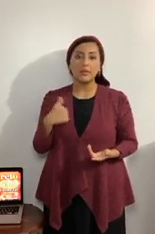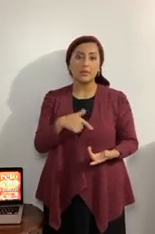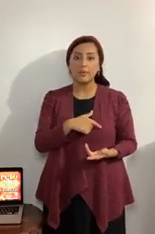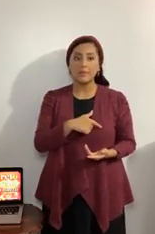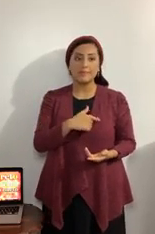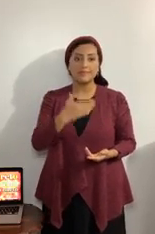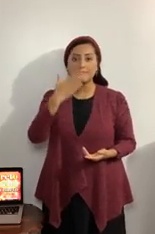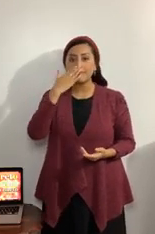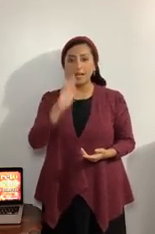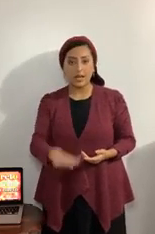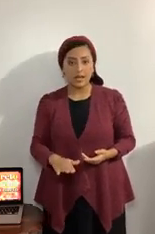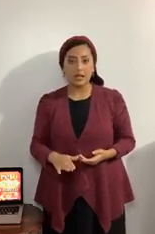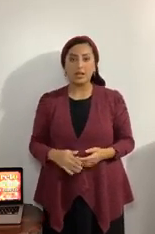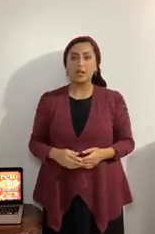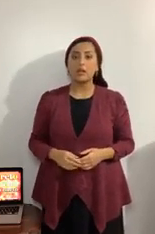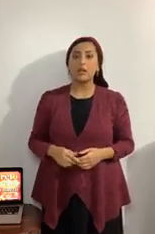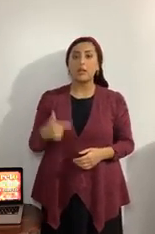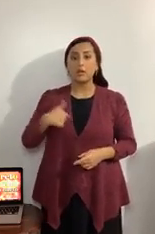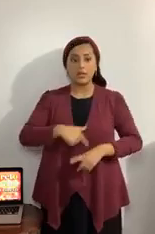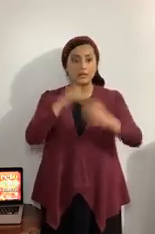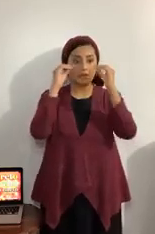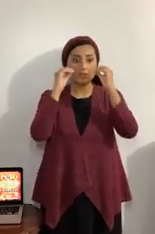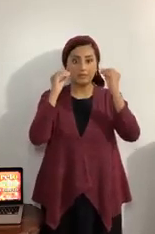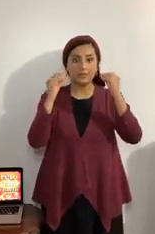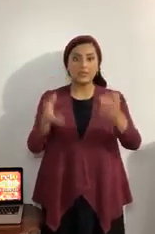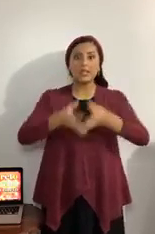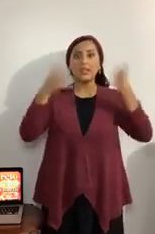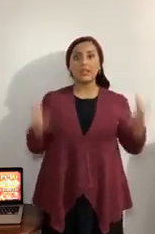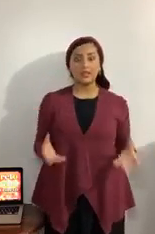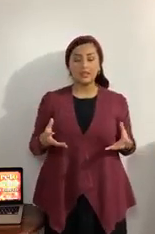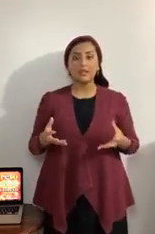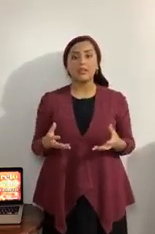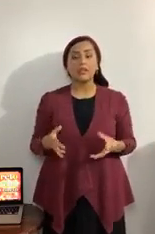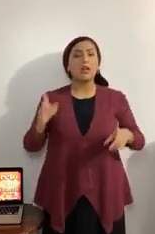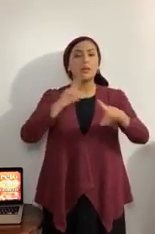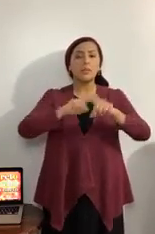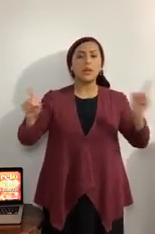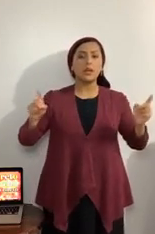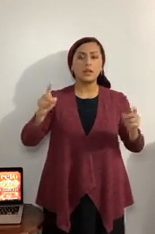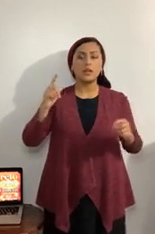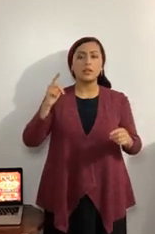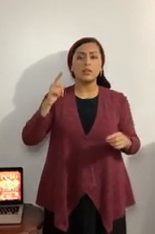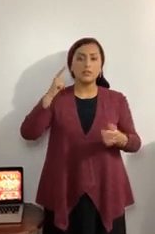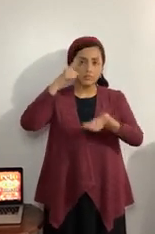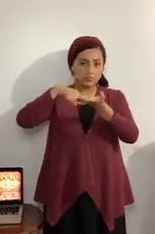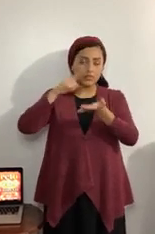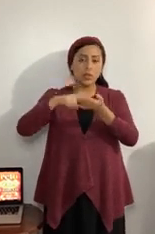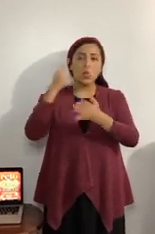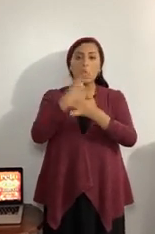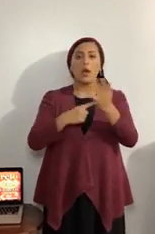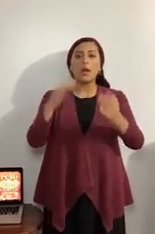estoy fanatizando, que nos vamos a los extremos. Pero vamos a ver qué dice Yahshua HaMashiach en Marcos